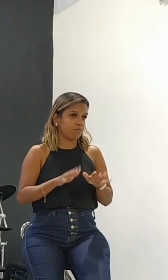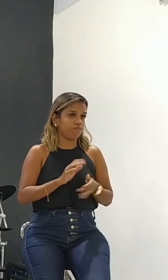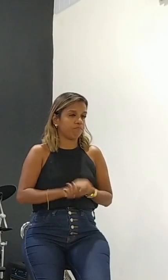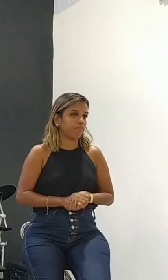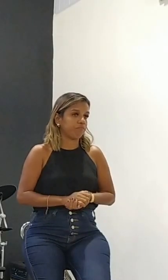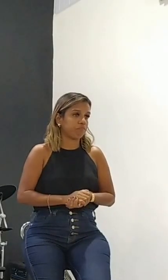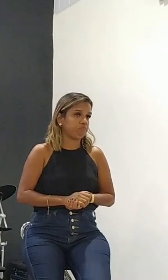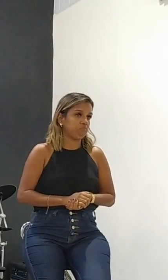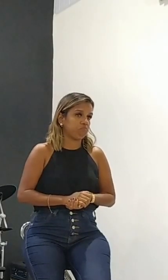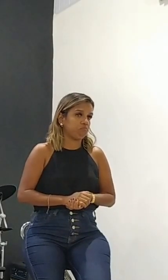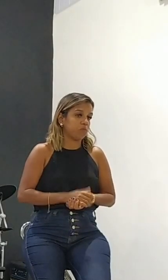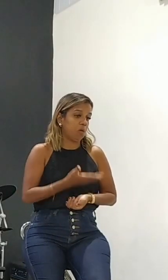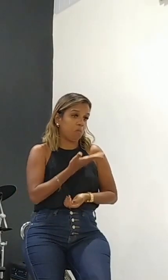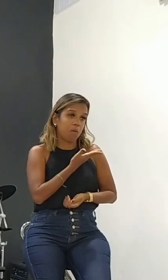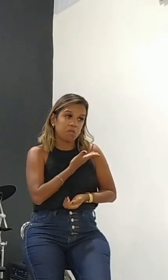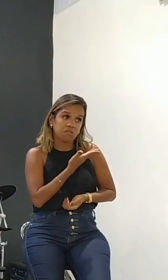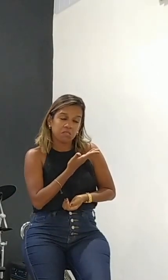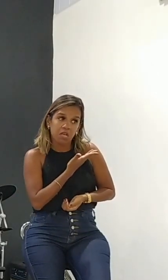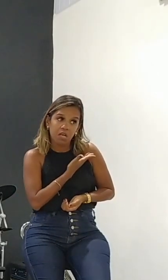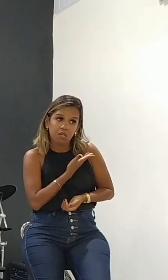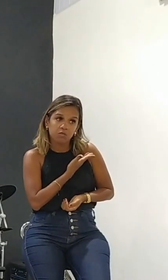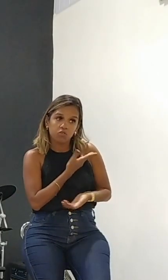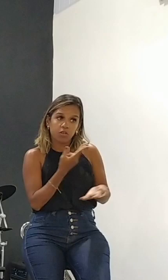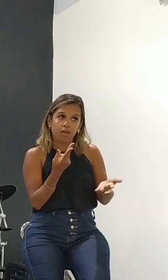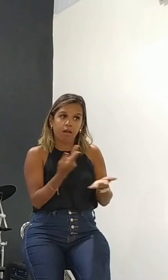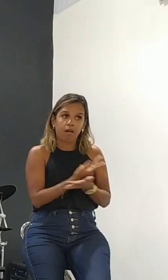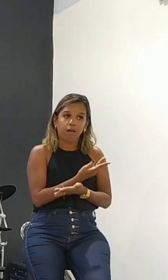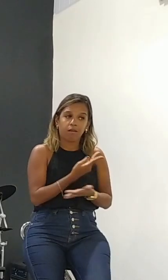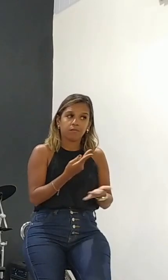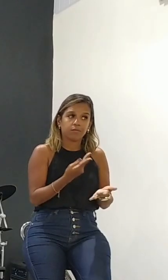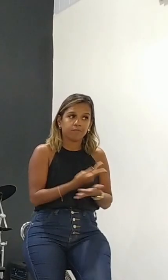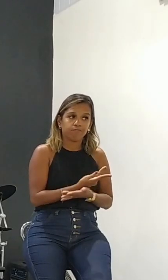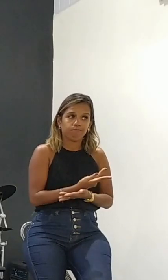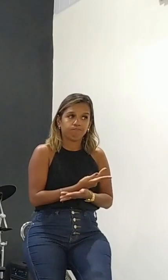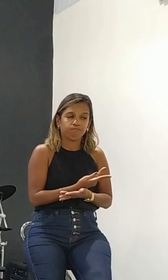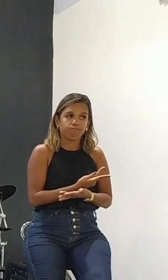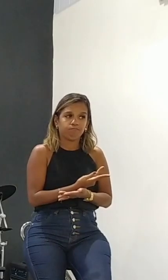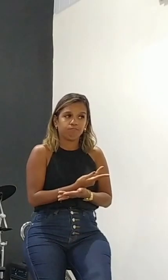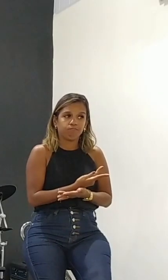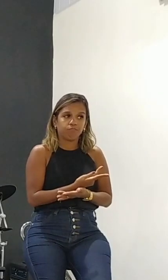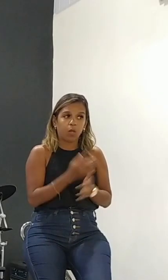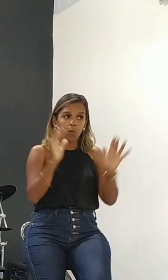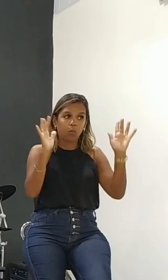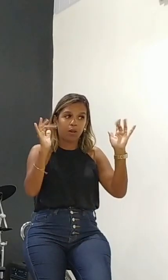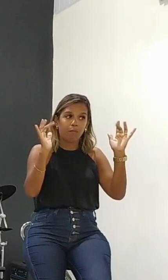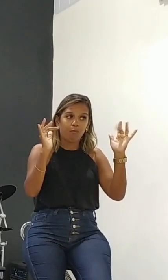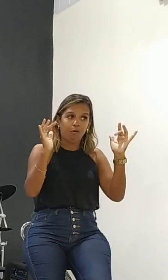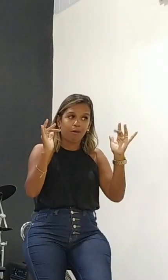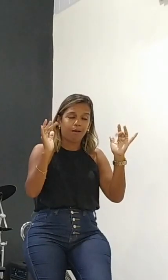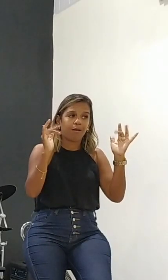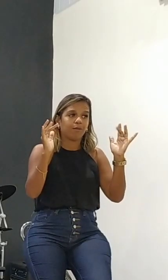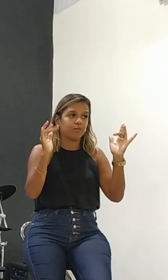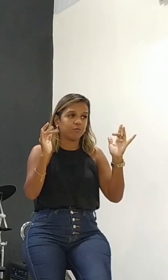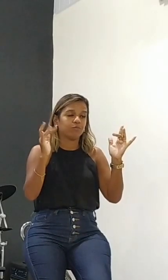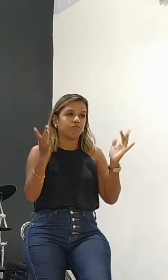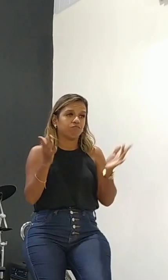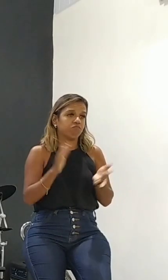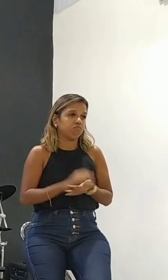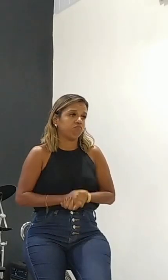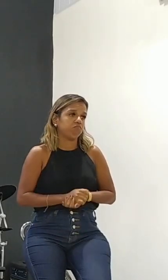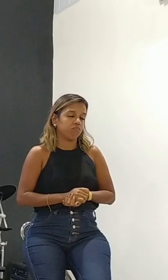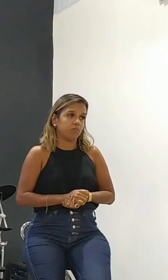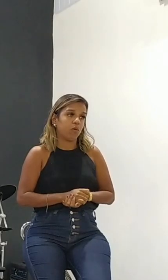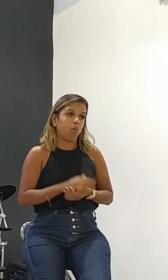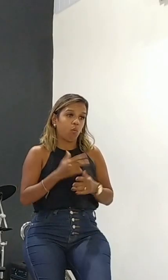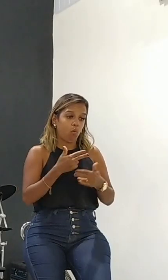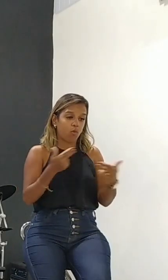forma de uma amizade, vai vir na forma de um namorado, uma namorada. São